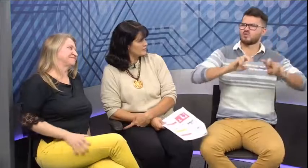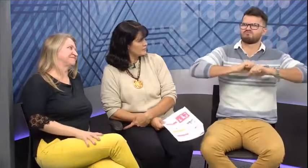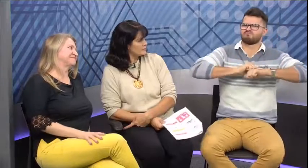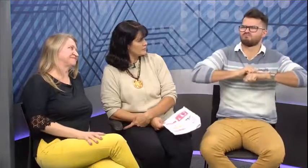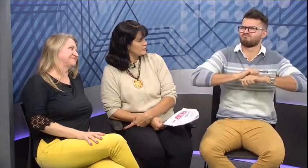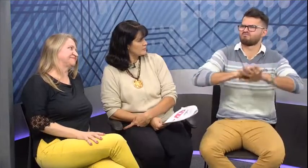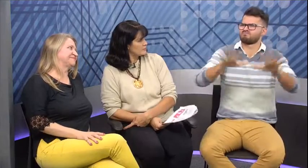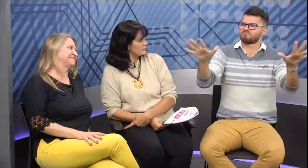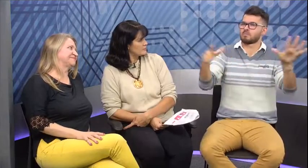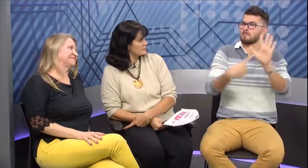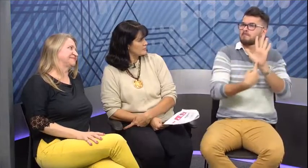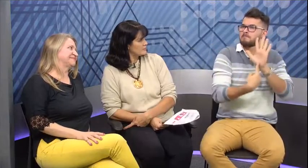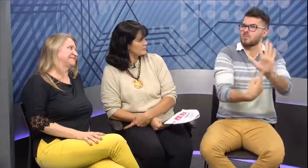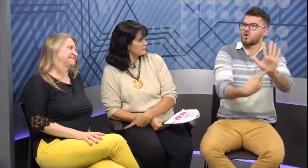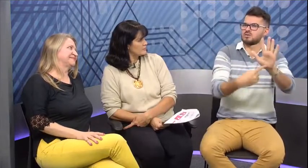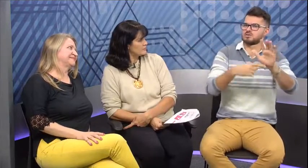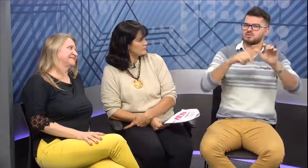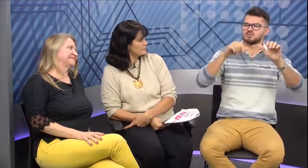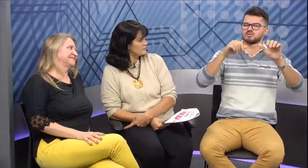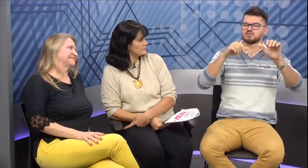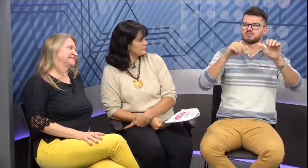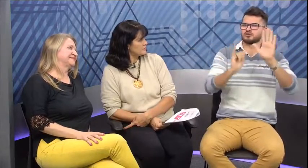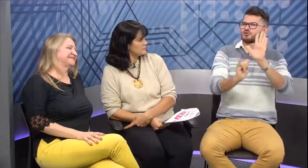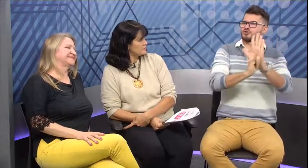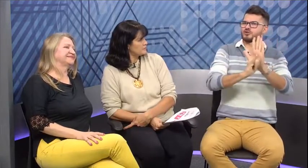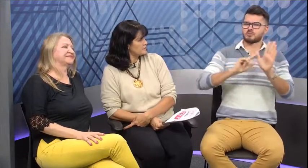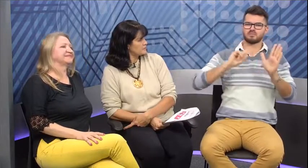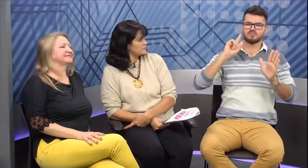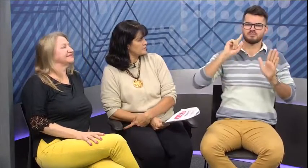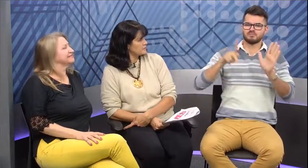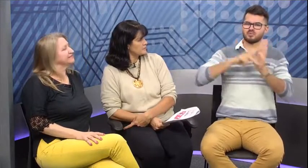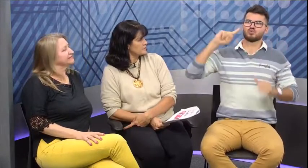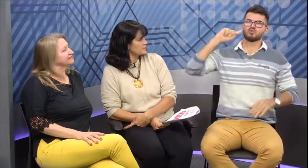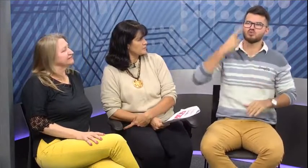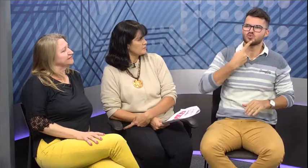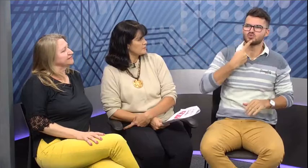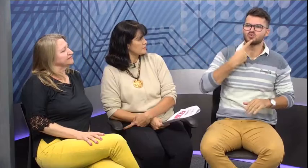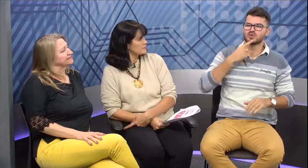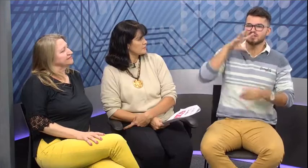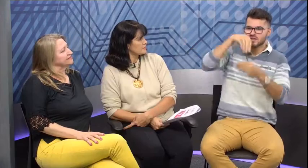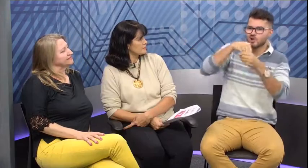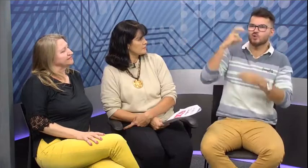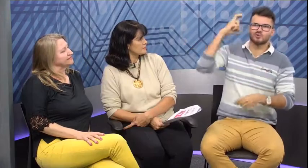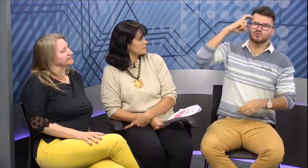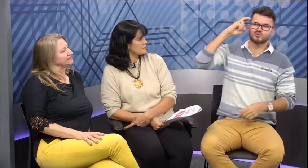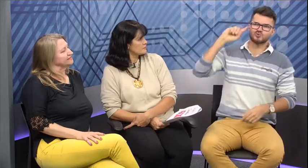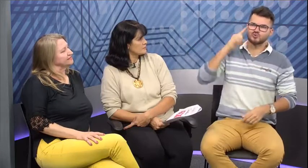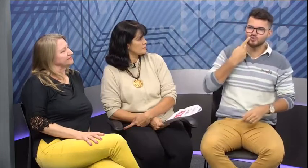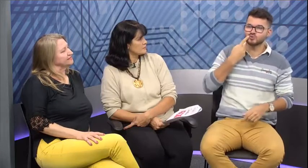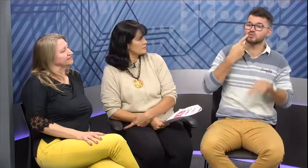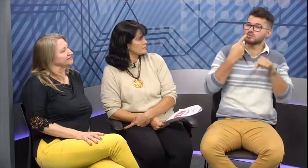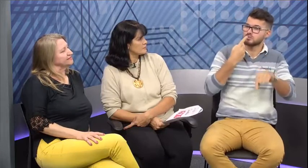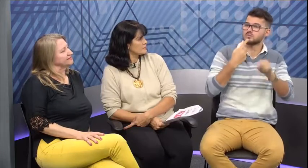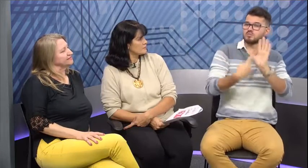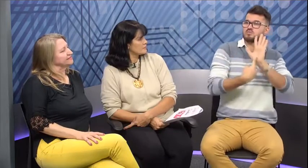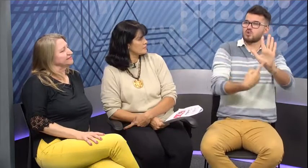utilizar muito recurso visual, né? Para que seja mostrado a identidade surda, a cultura surda